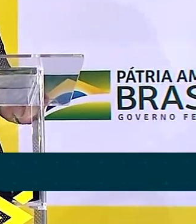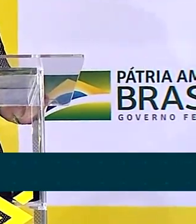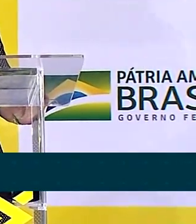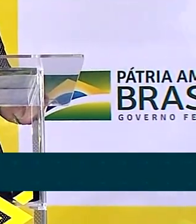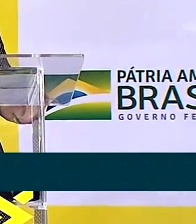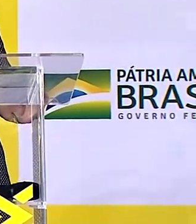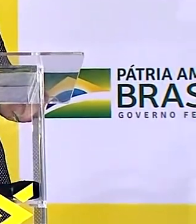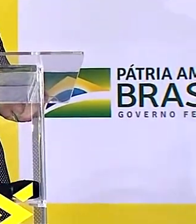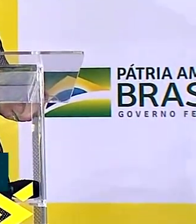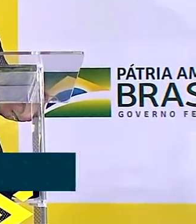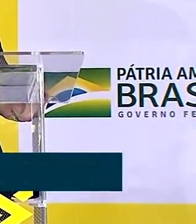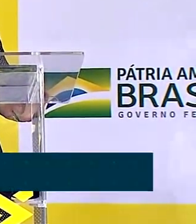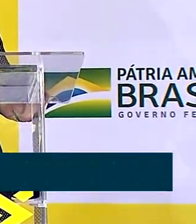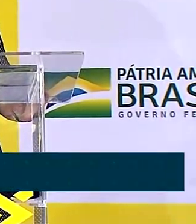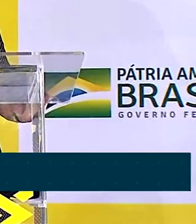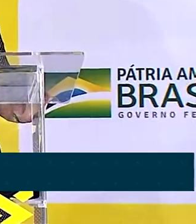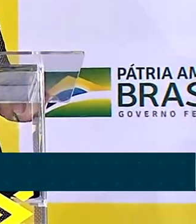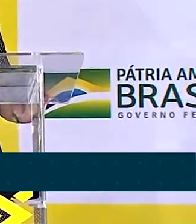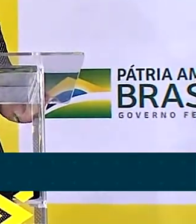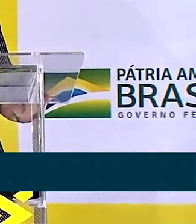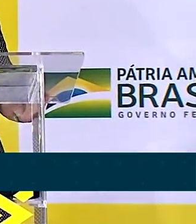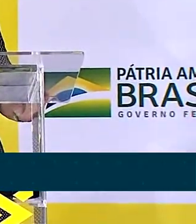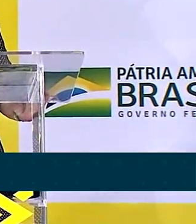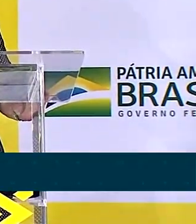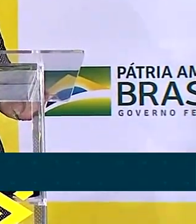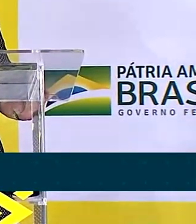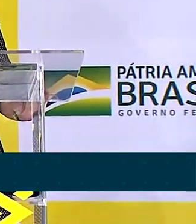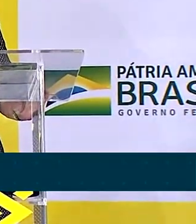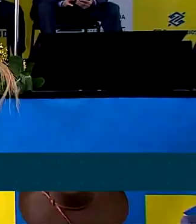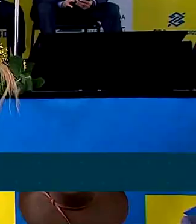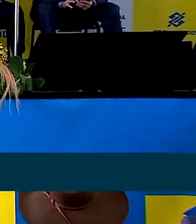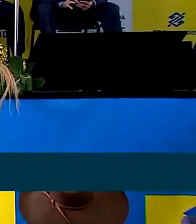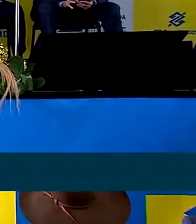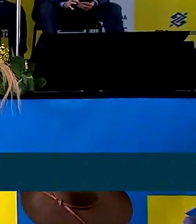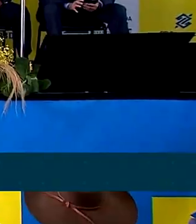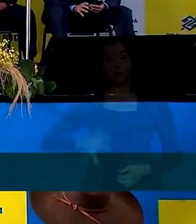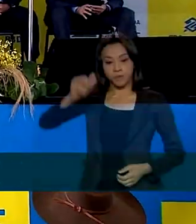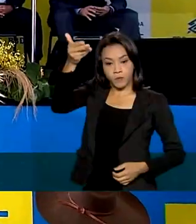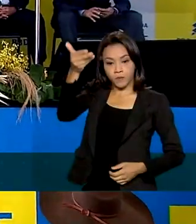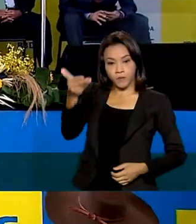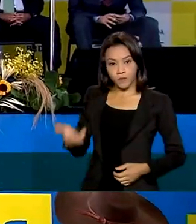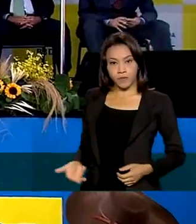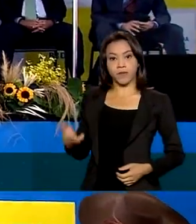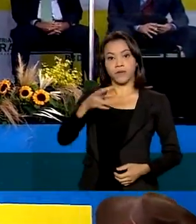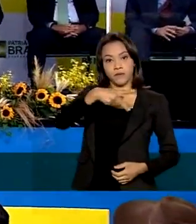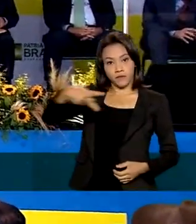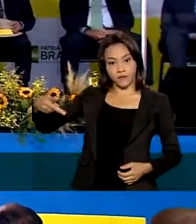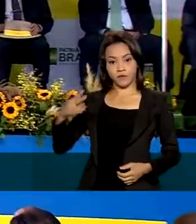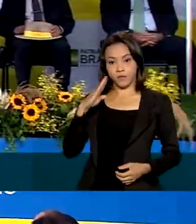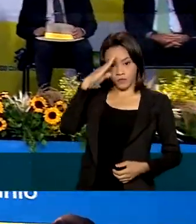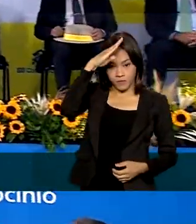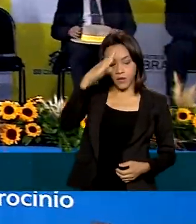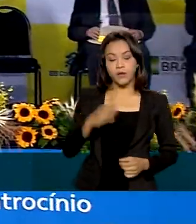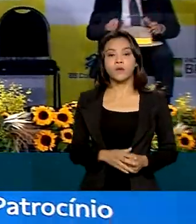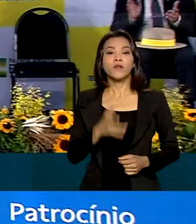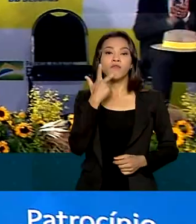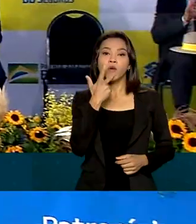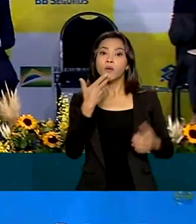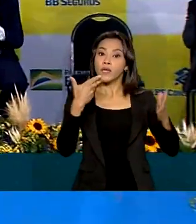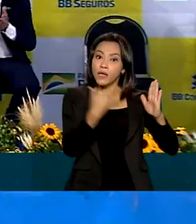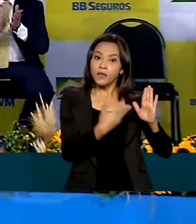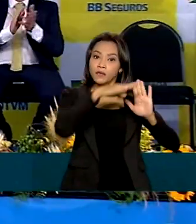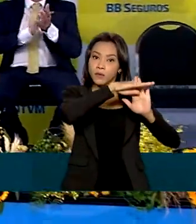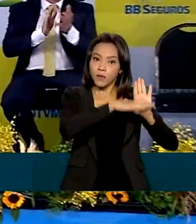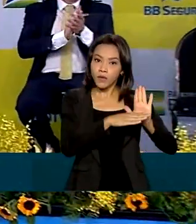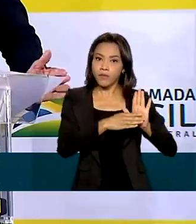que às vezes têm muita dificuldade de sair das suas propriedades. O presidente Jair Bolsonaro afirmou que a iniciativa vai ajudar